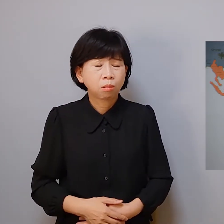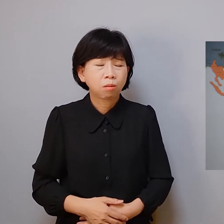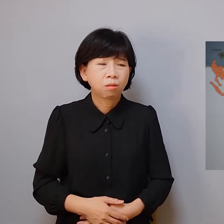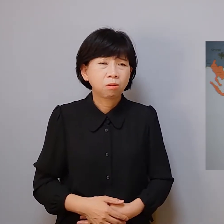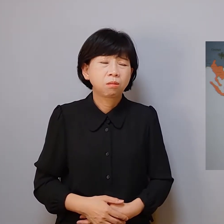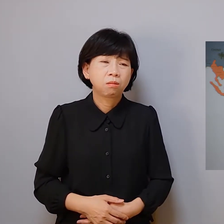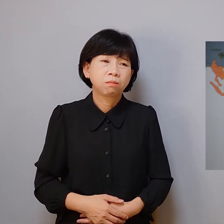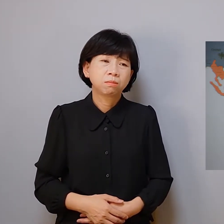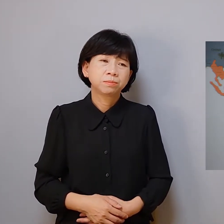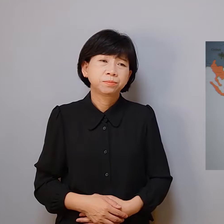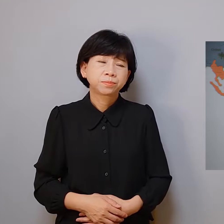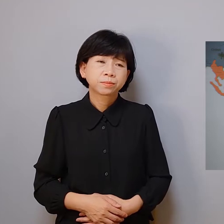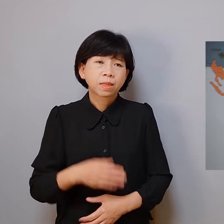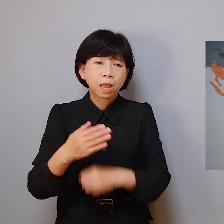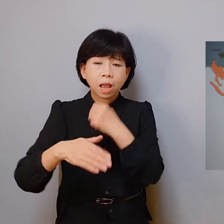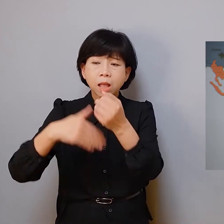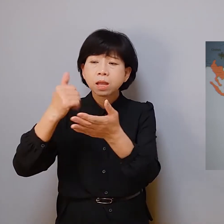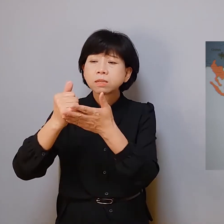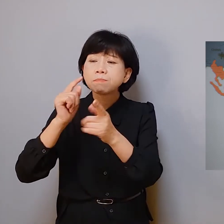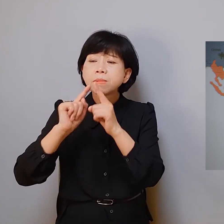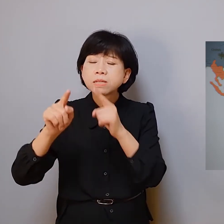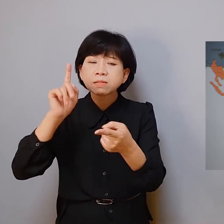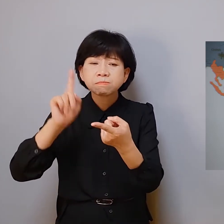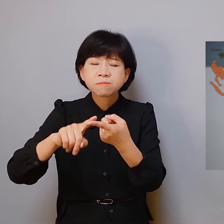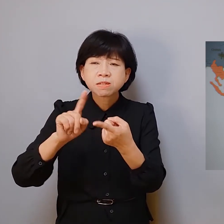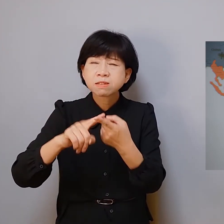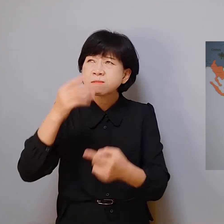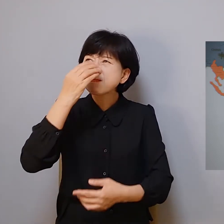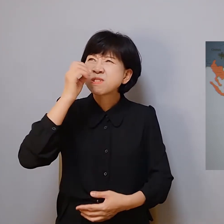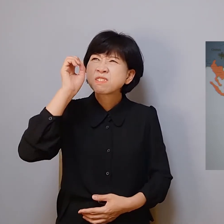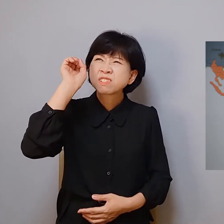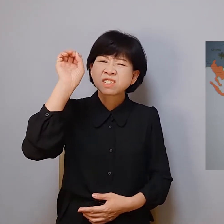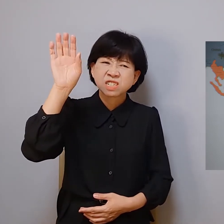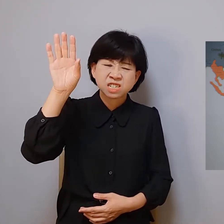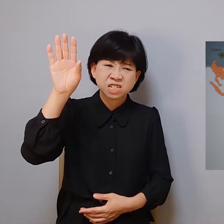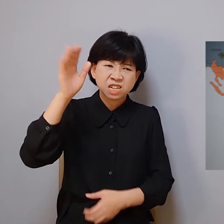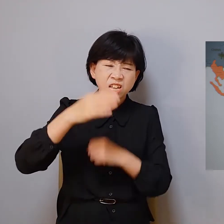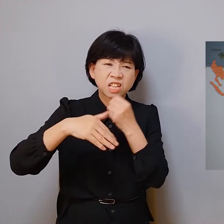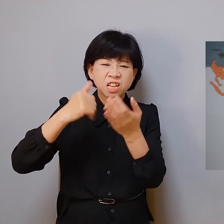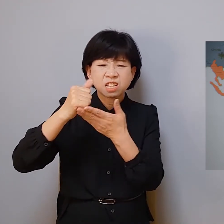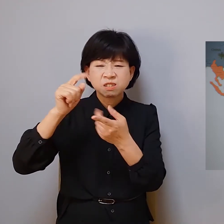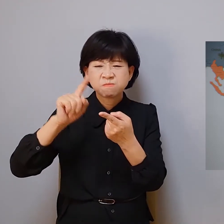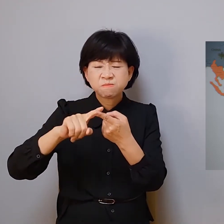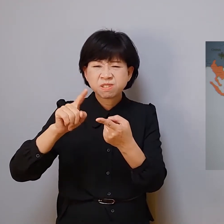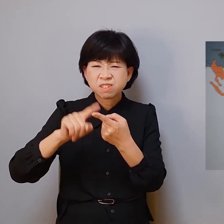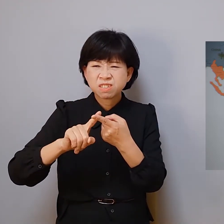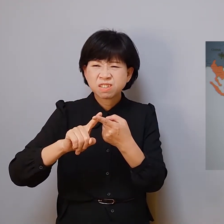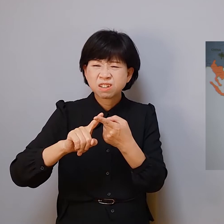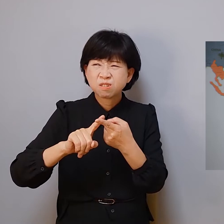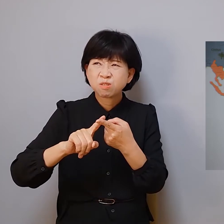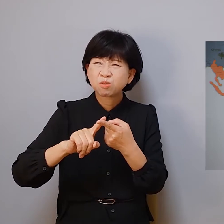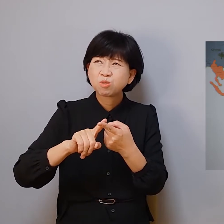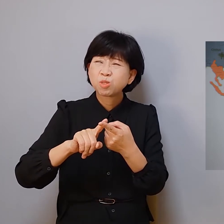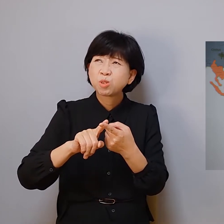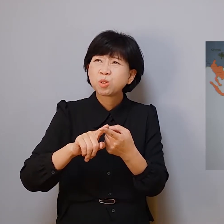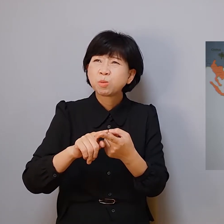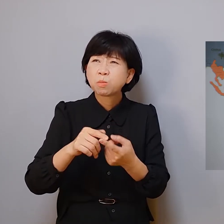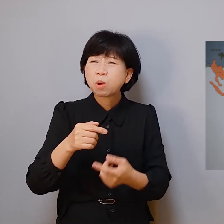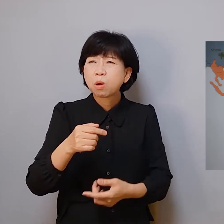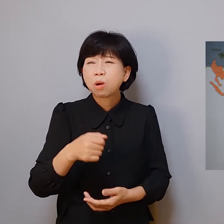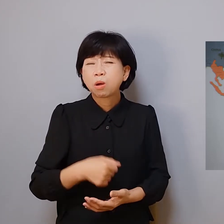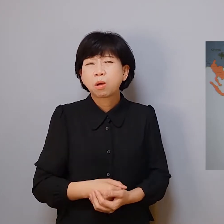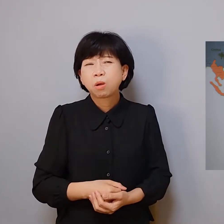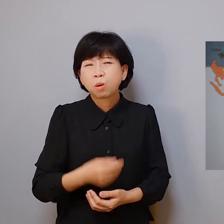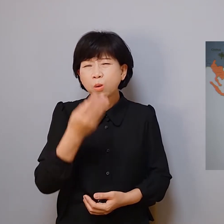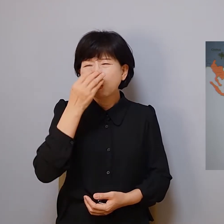이 시대상을 보면요, 하나님의 말씀에 대한 멸시, 하나님에 대한 모독이